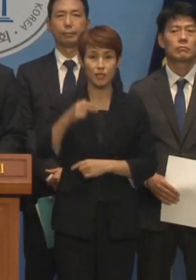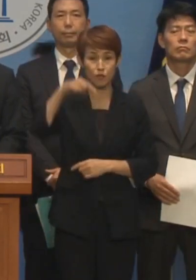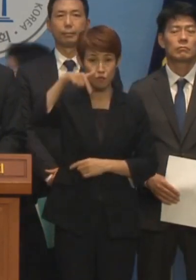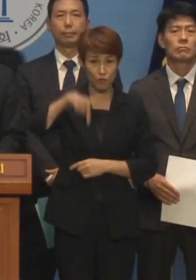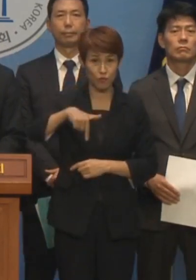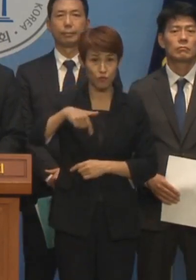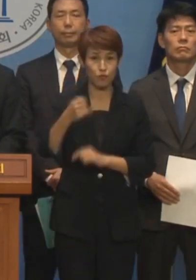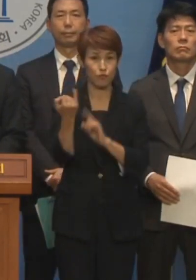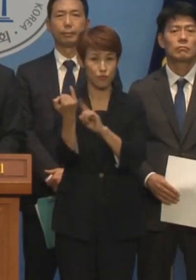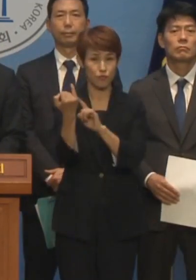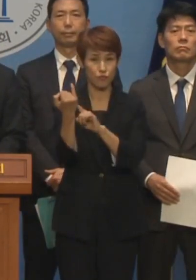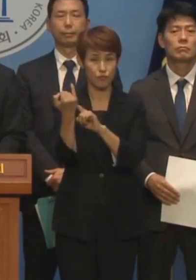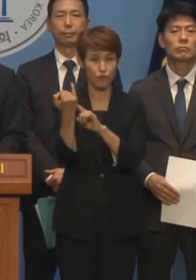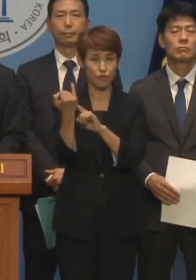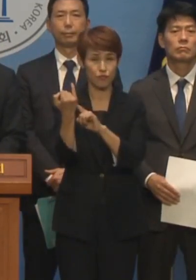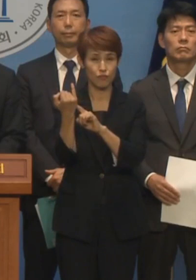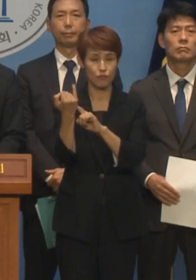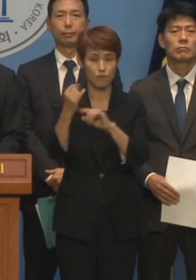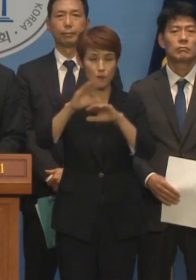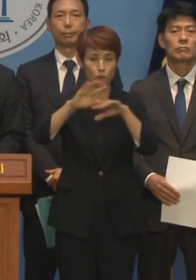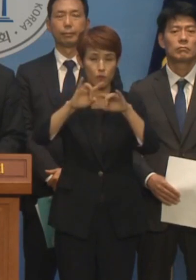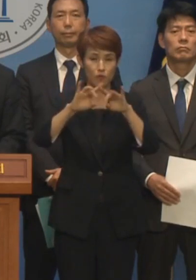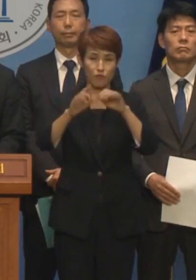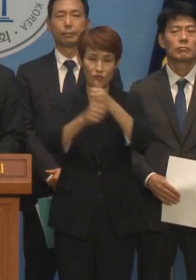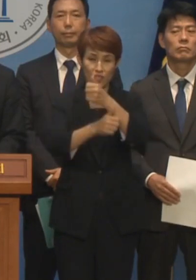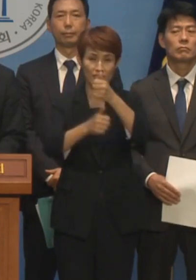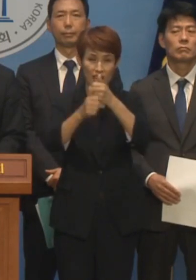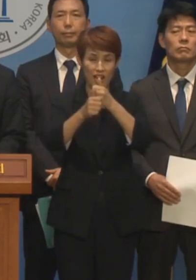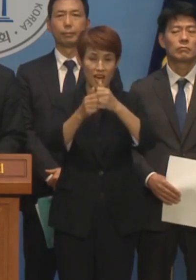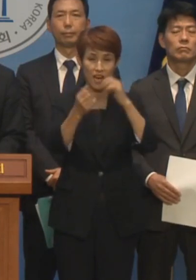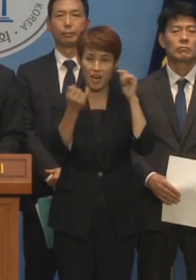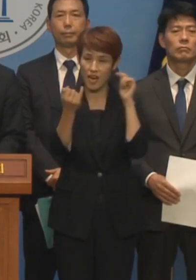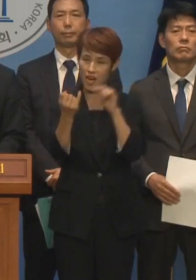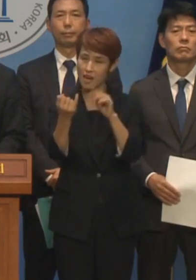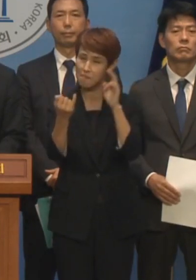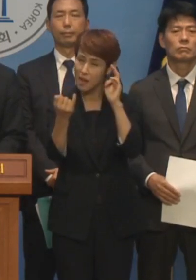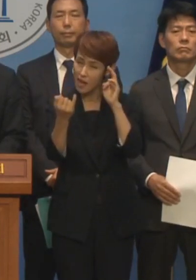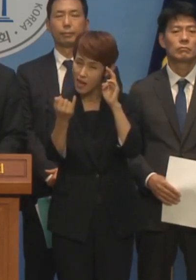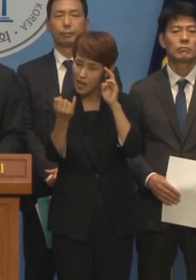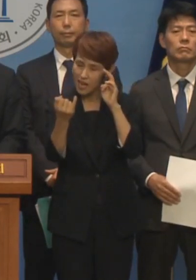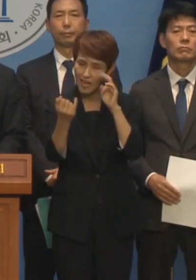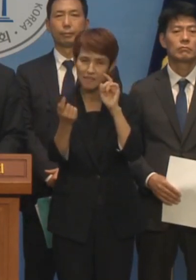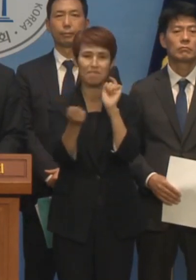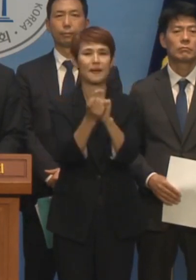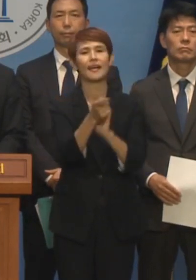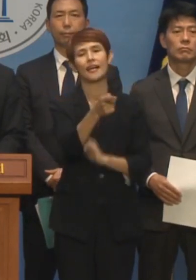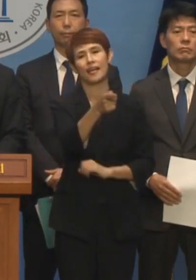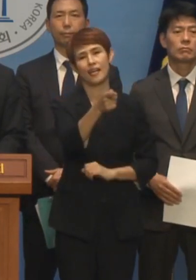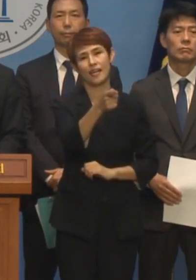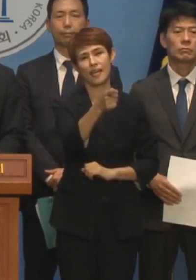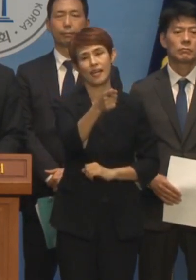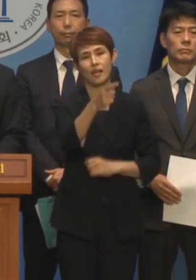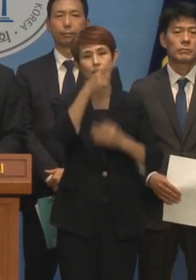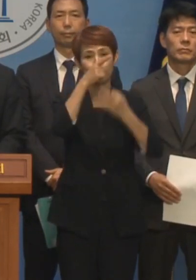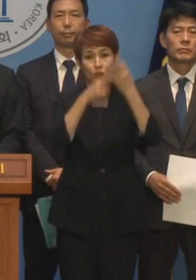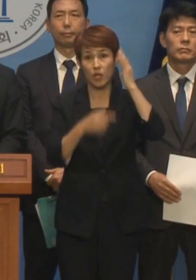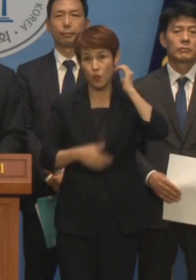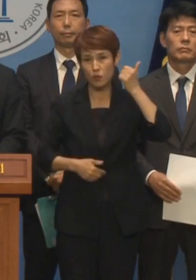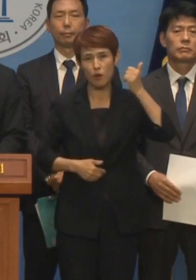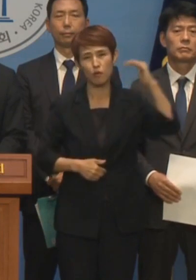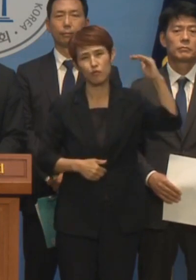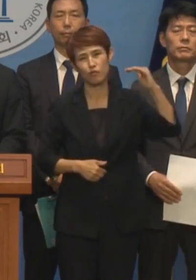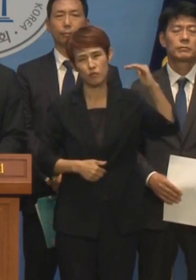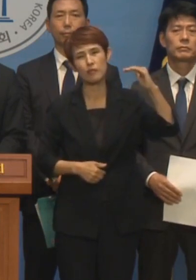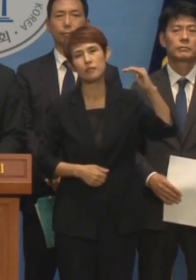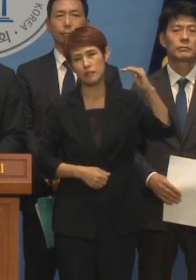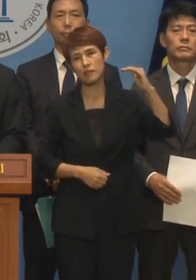지명 예상이 나왔는데 예상에서 한치도 어긋나지 않게 역시 윤석열 대통령의 수준